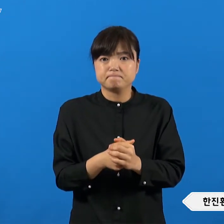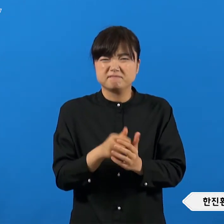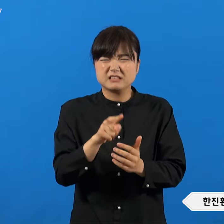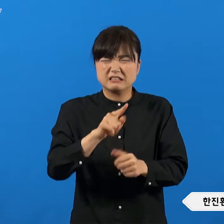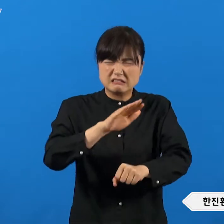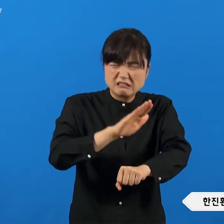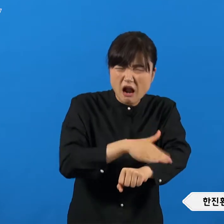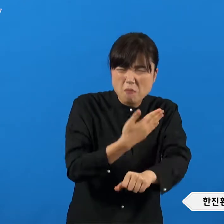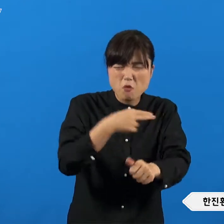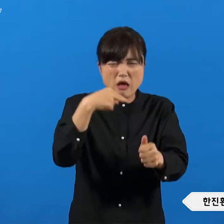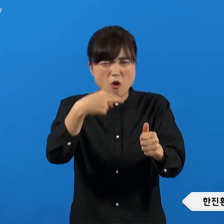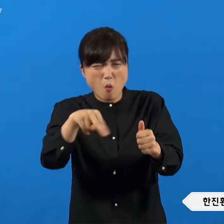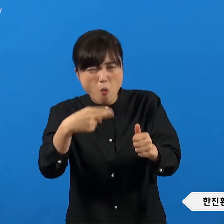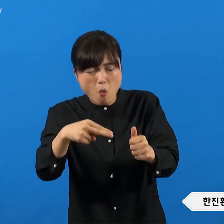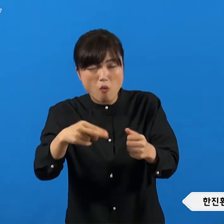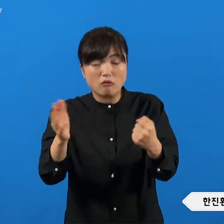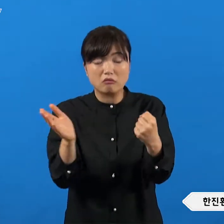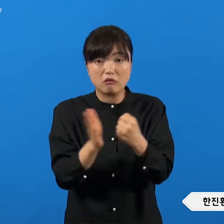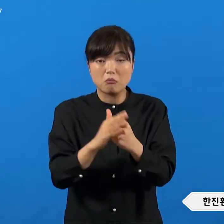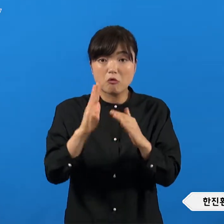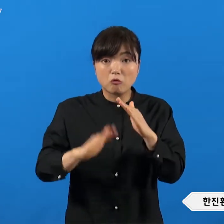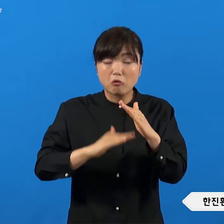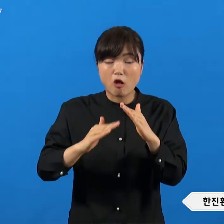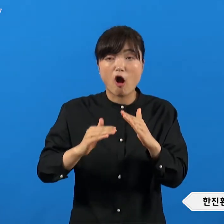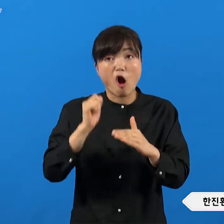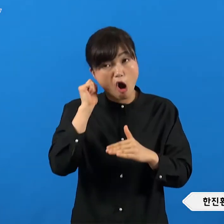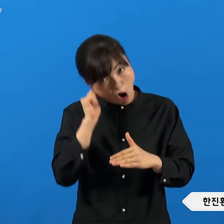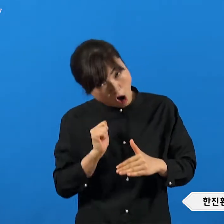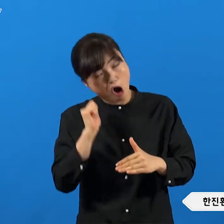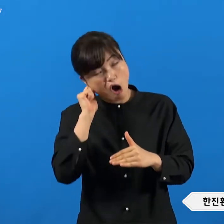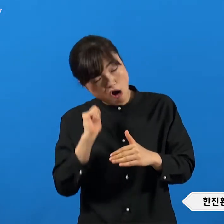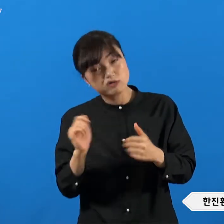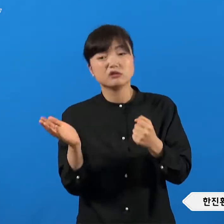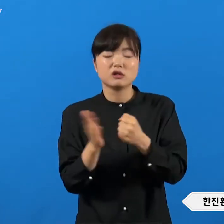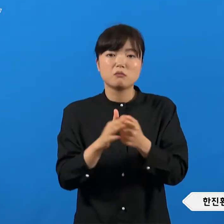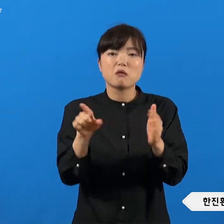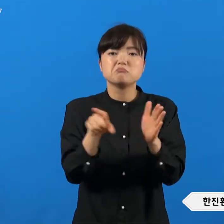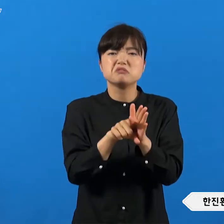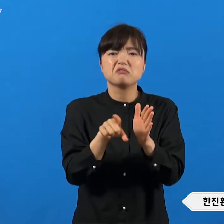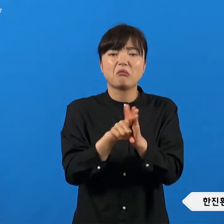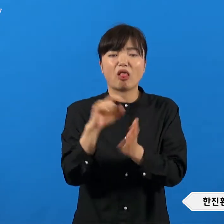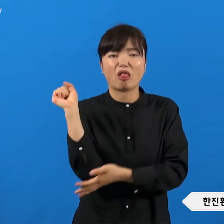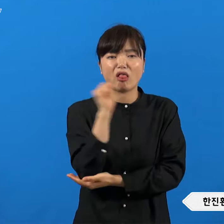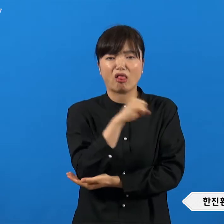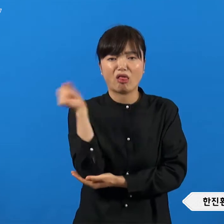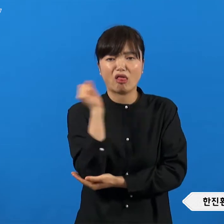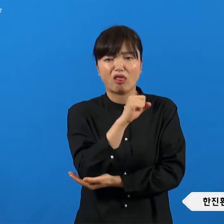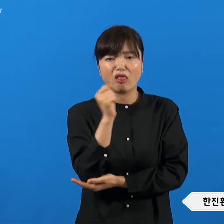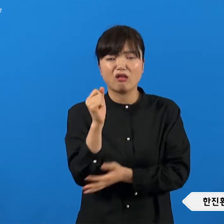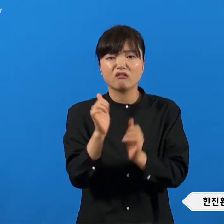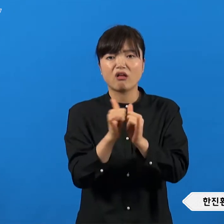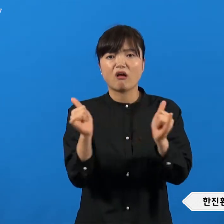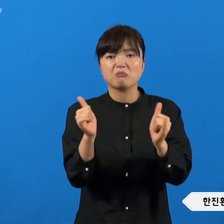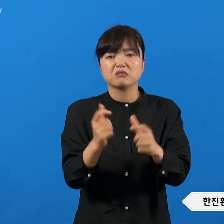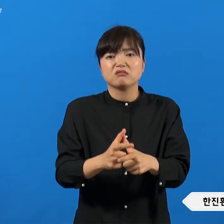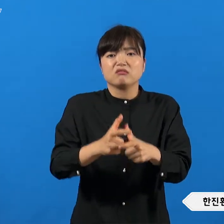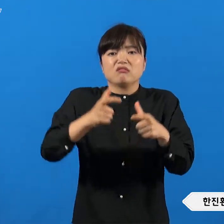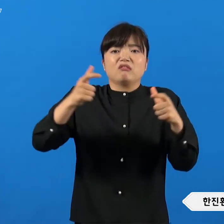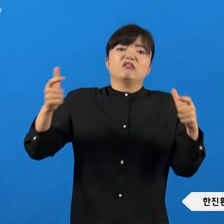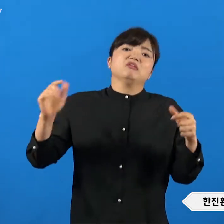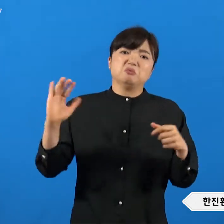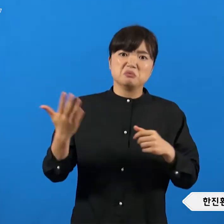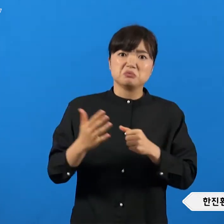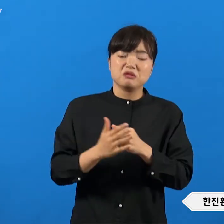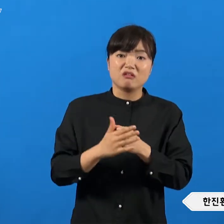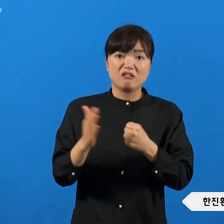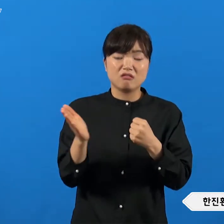그런 잘못된 교리에 귀가 솔깃해서 골로새 교회 안에 믿음이 흔들리는 사람들이 속출하게 되었습니다.